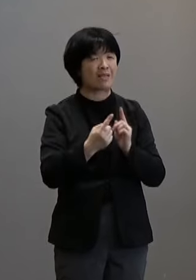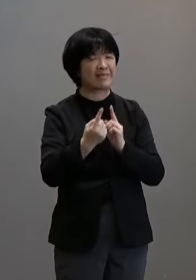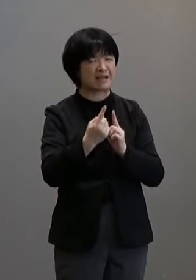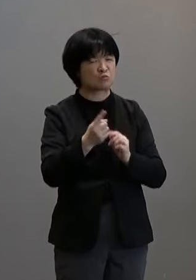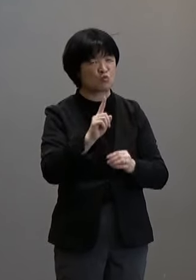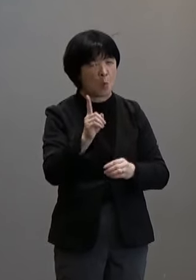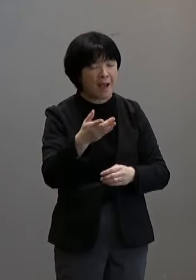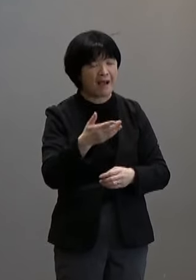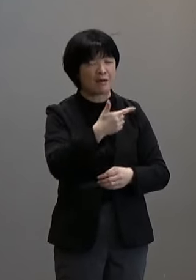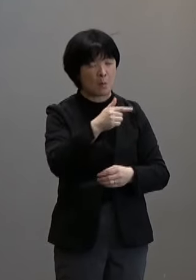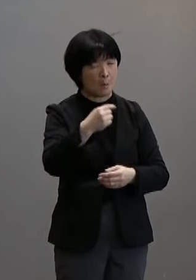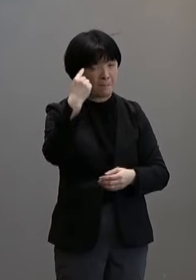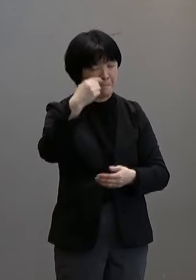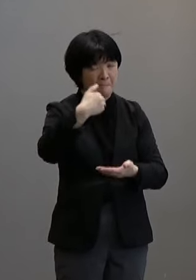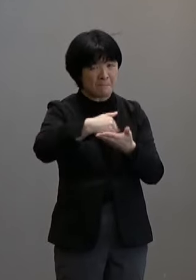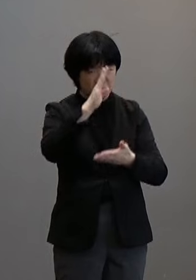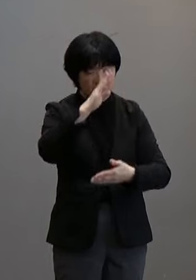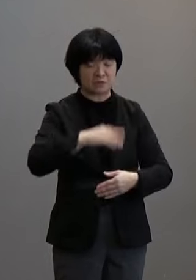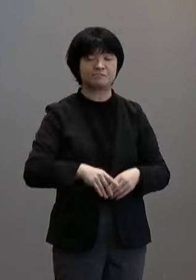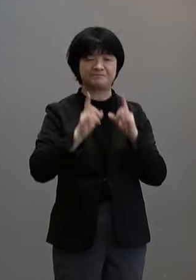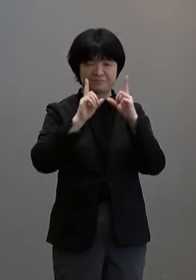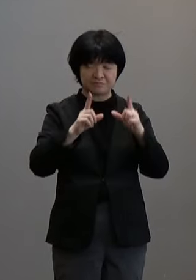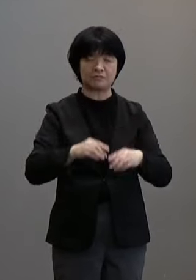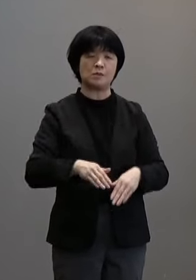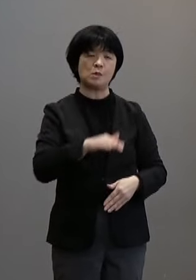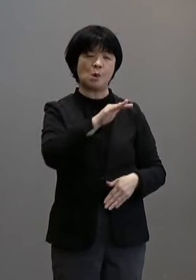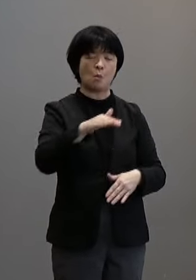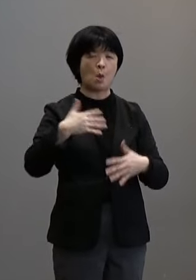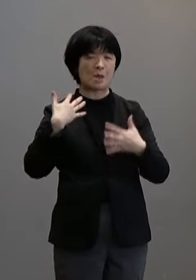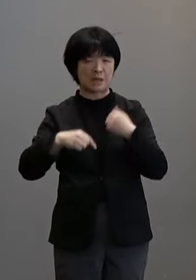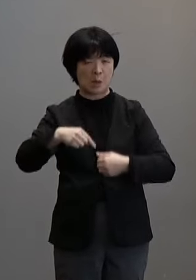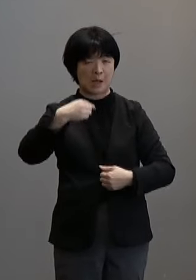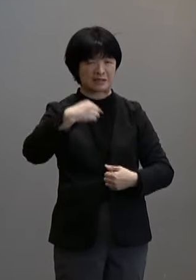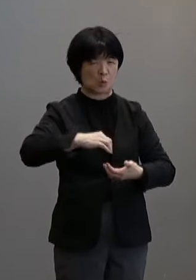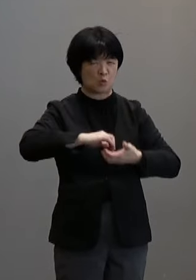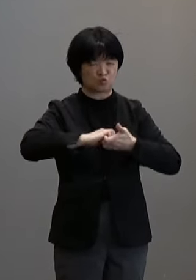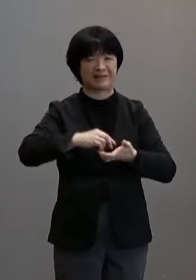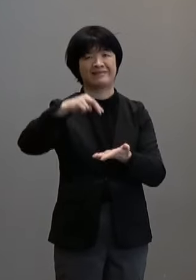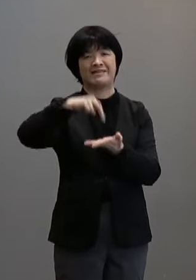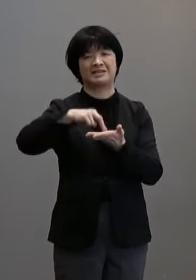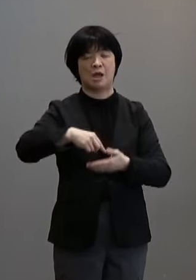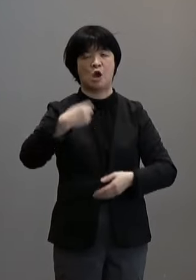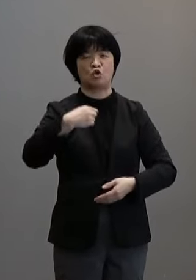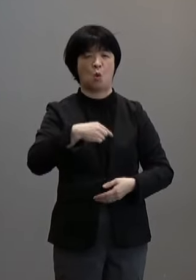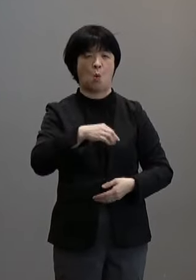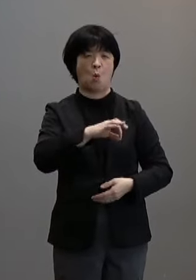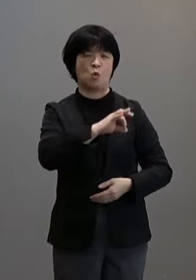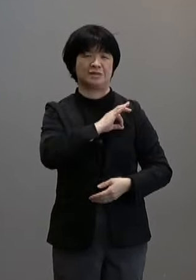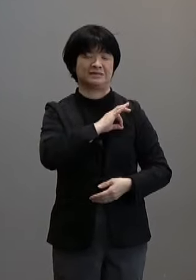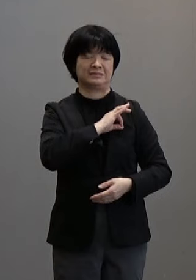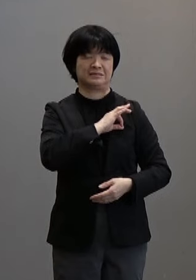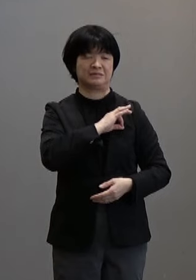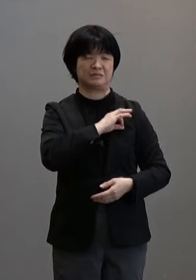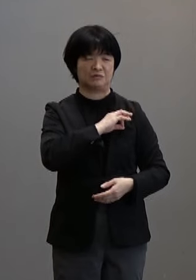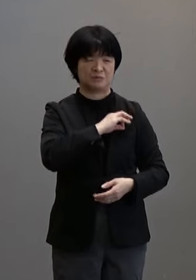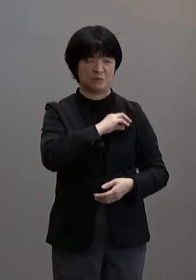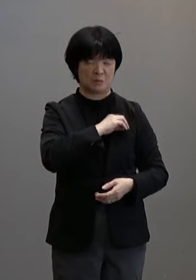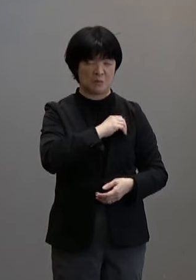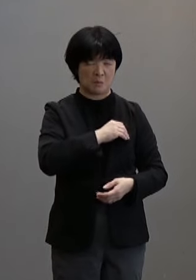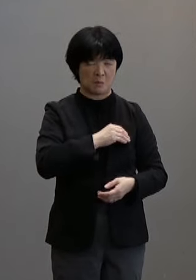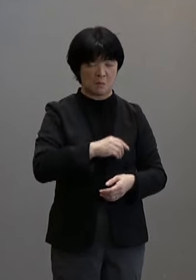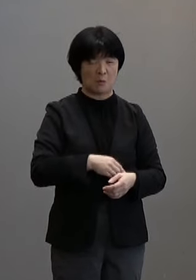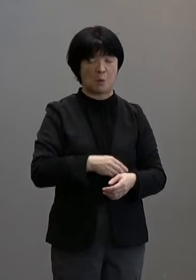ます。 はい、本当にこの児童生徒を指導すべき、立場の教員教職員の懲戒処分件数が、ね、